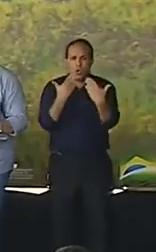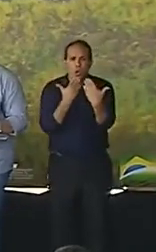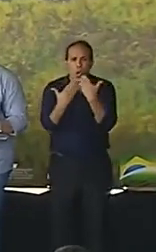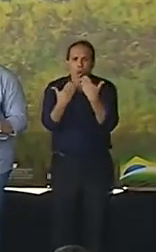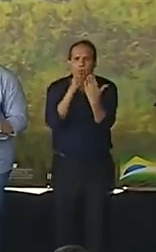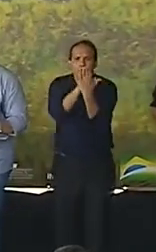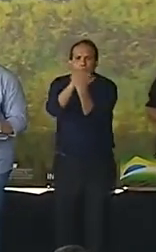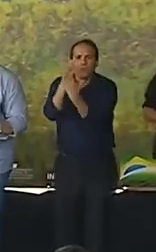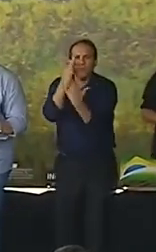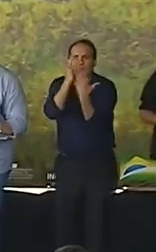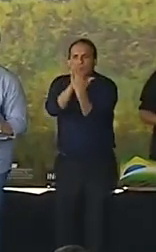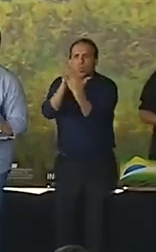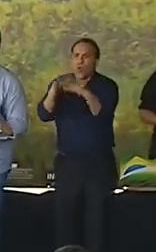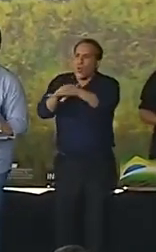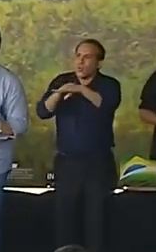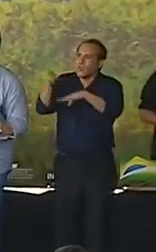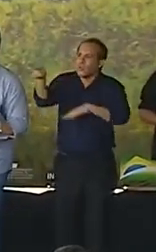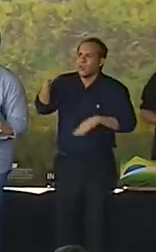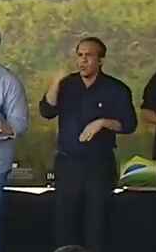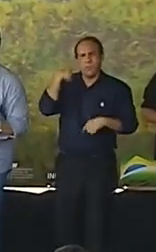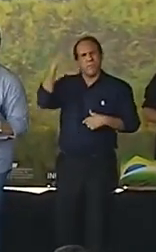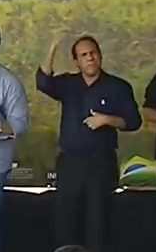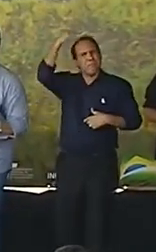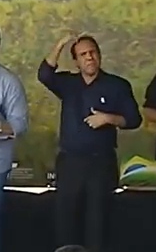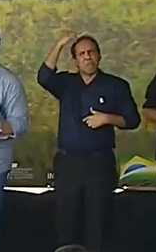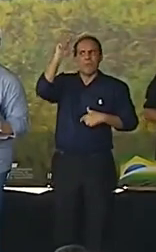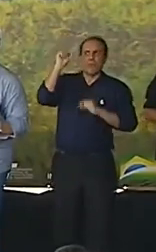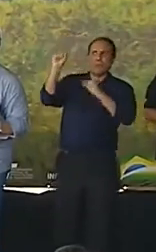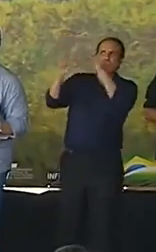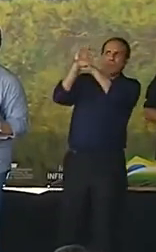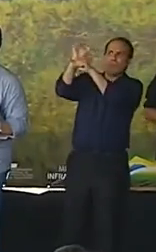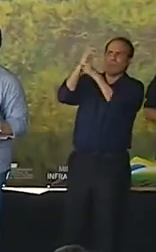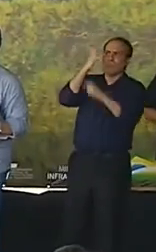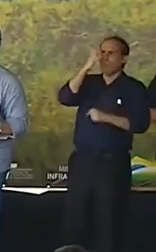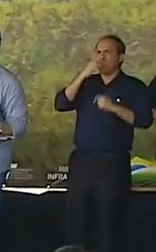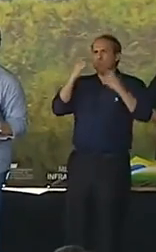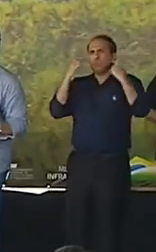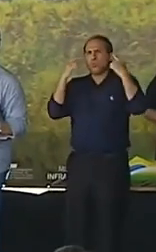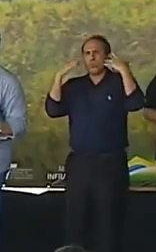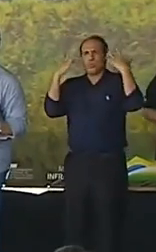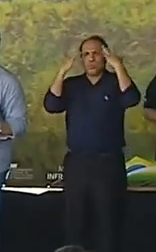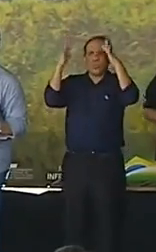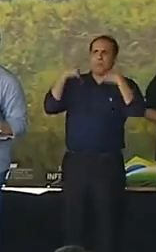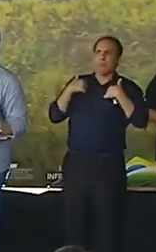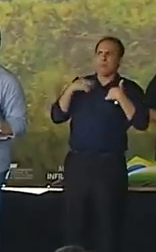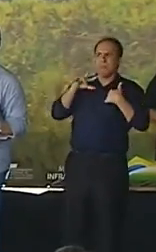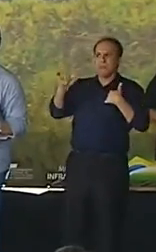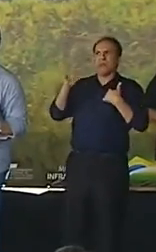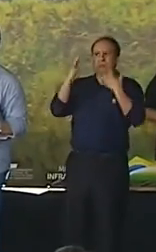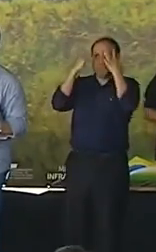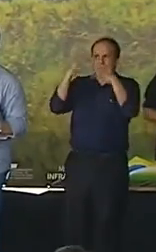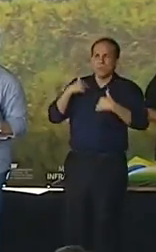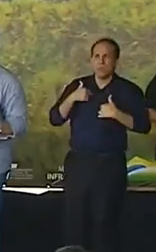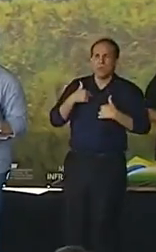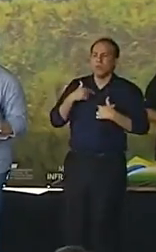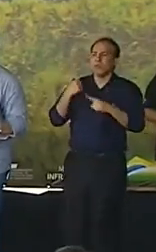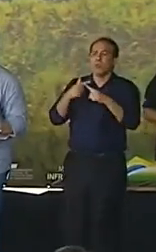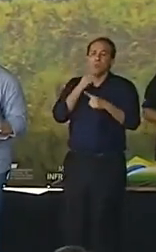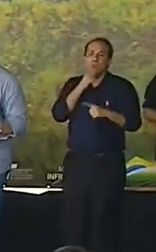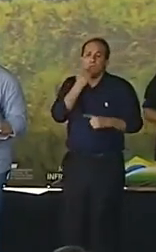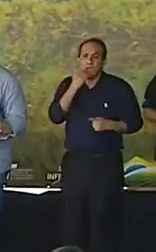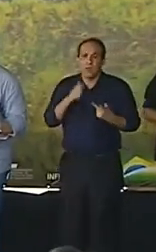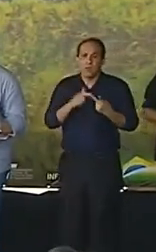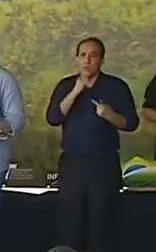pensei: puxa vida, esses caras devem estar muito bravos. Nós vamos ser hostilizados, porque eles estavam sem água, sem